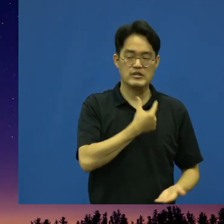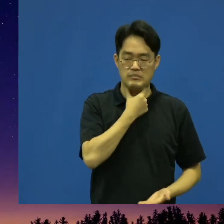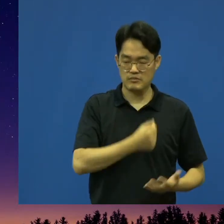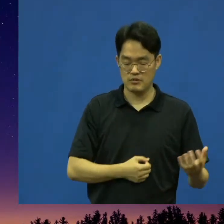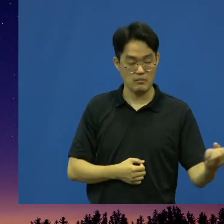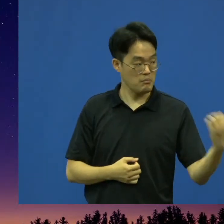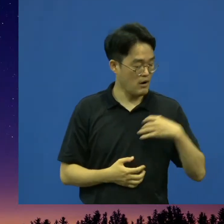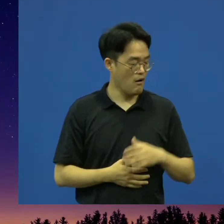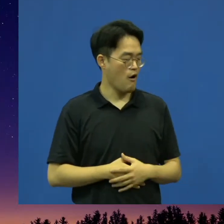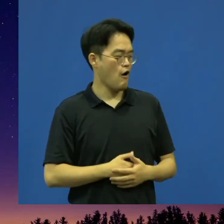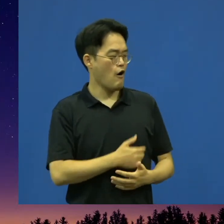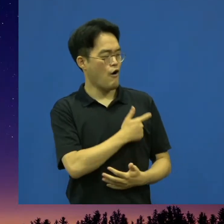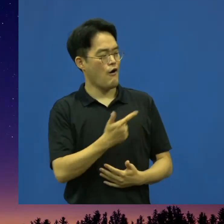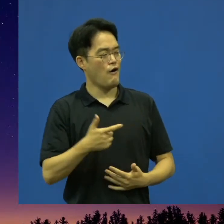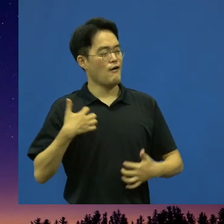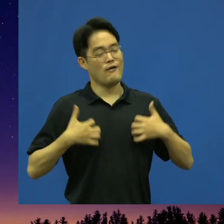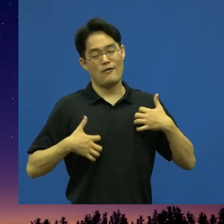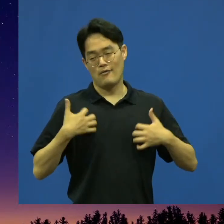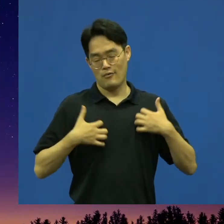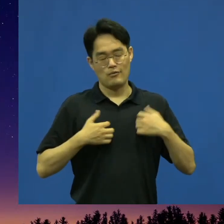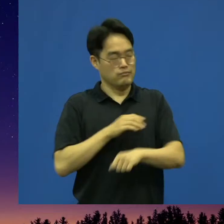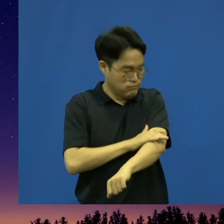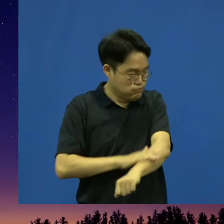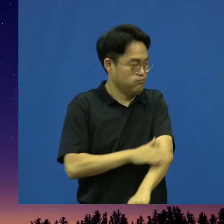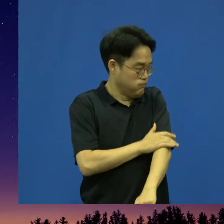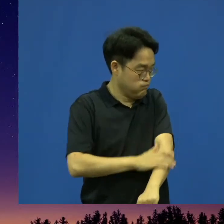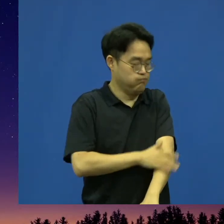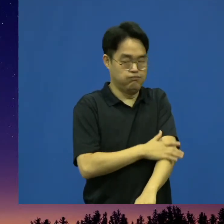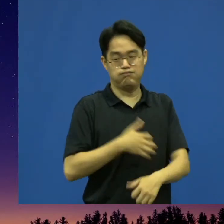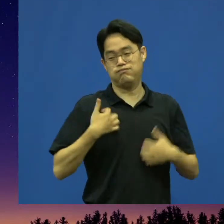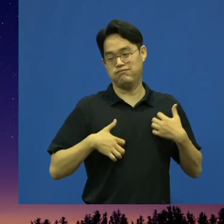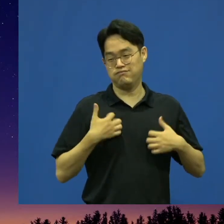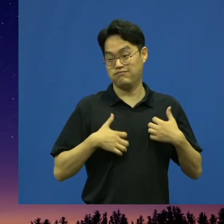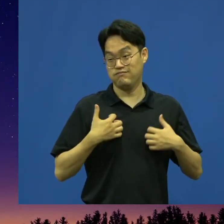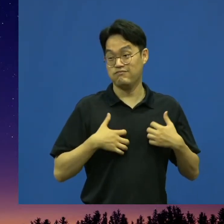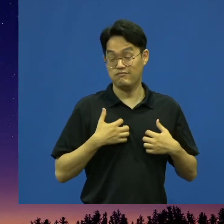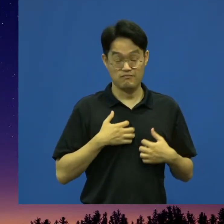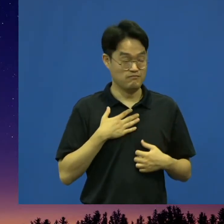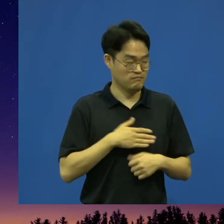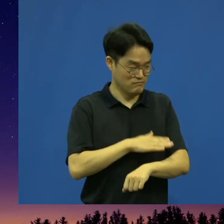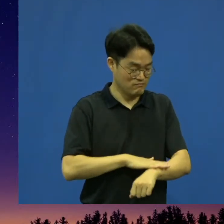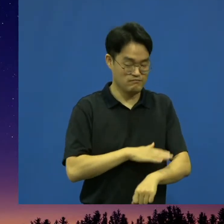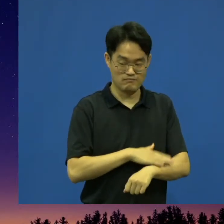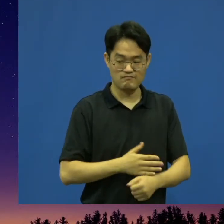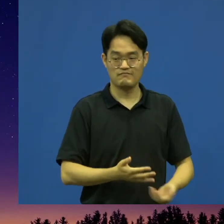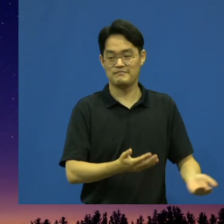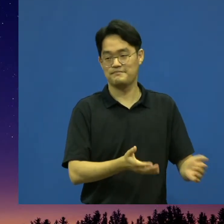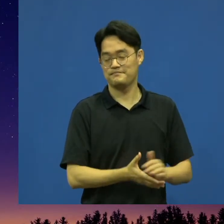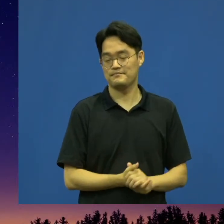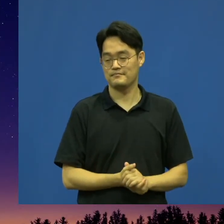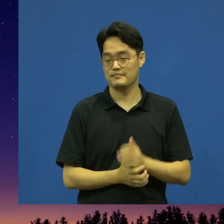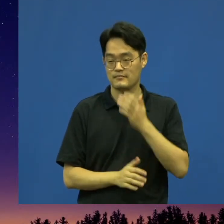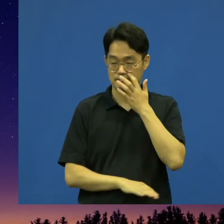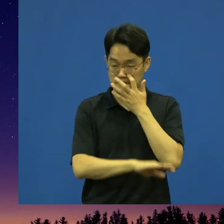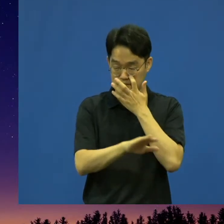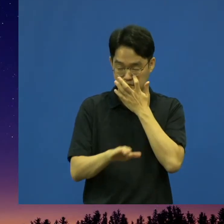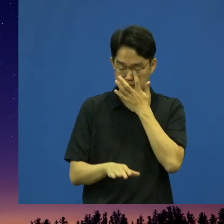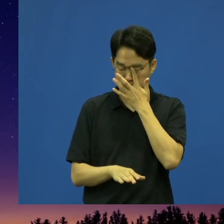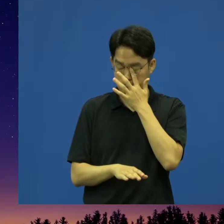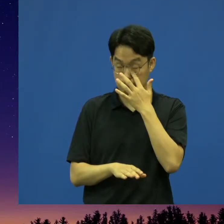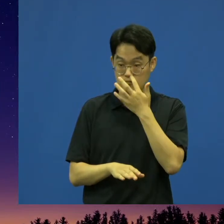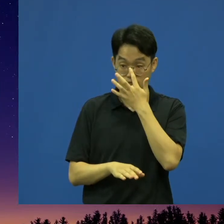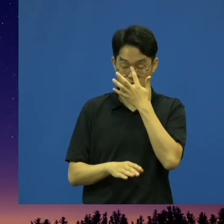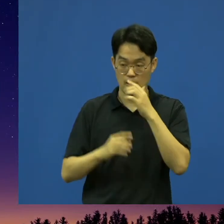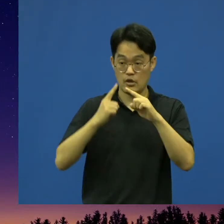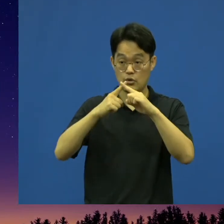너무 기쁘더라고요. 그래서 나누어 줬어요. 우리 교회 대부분의